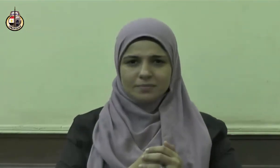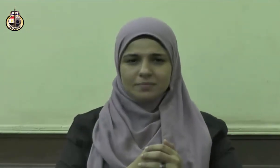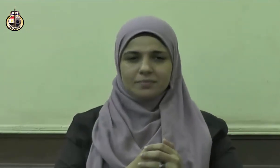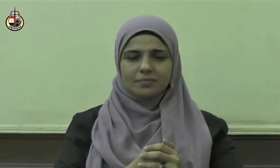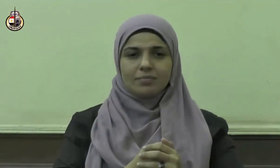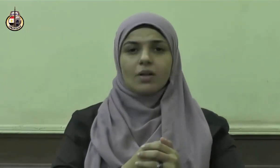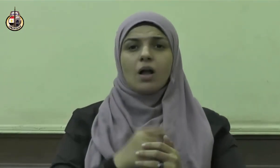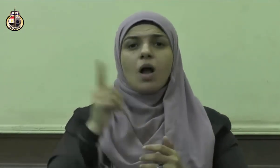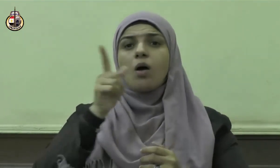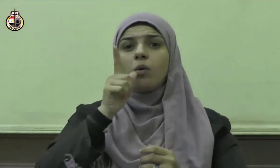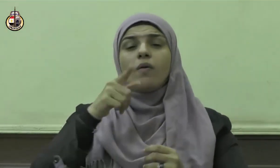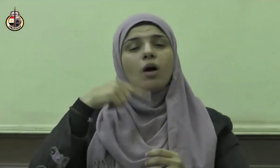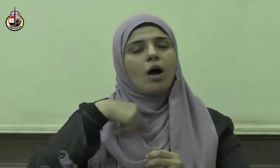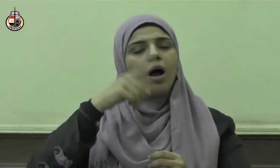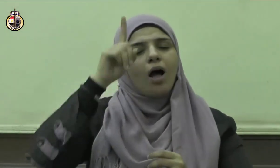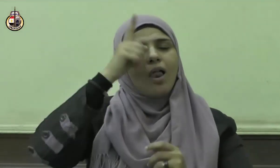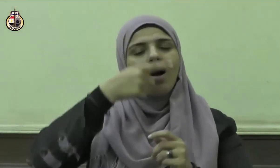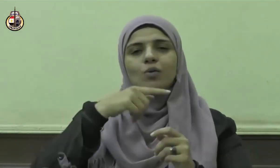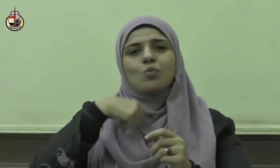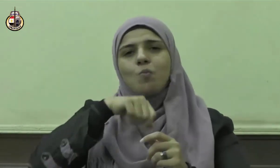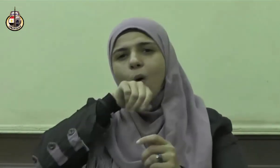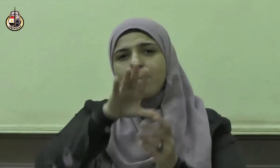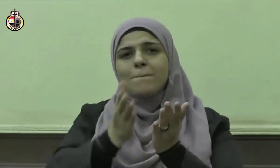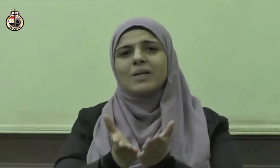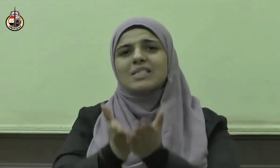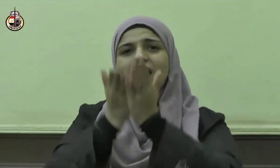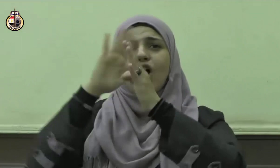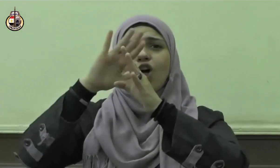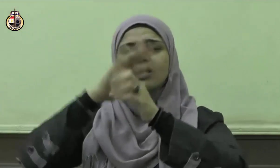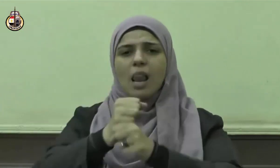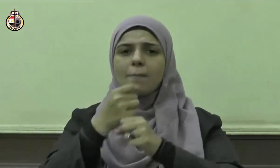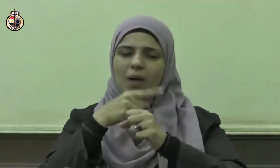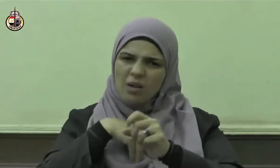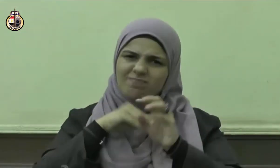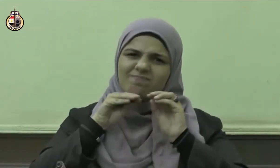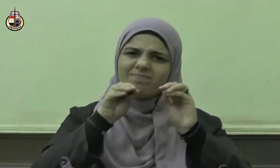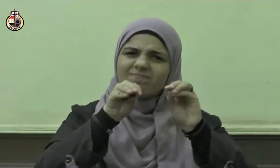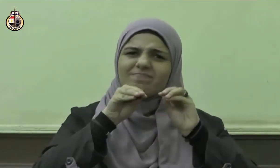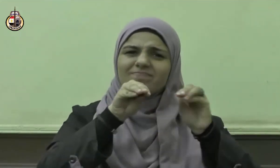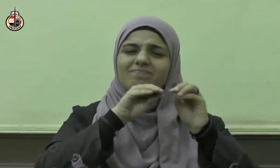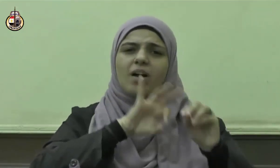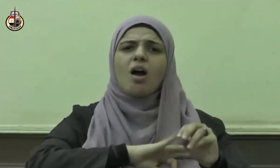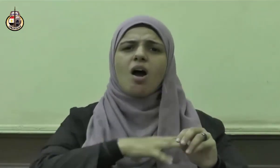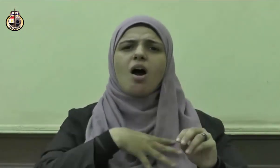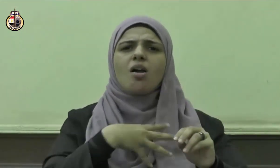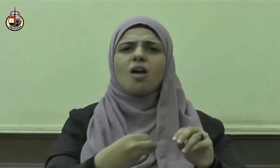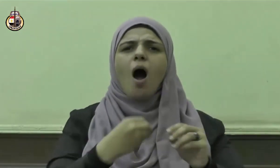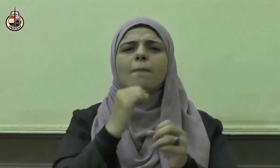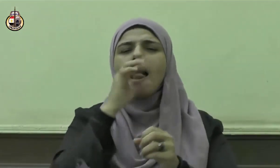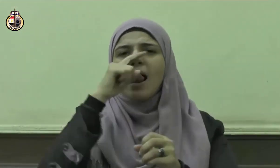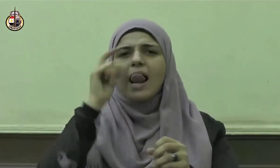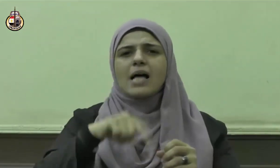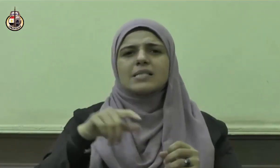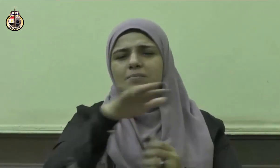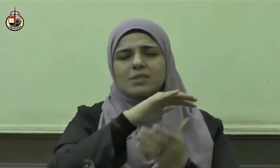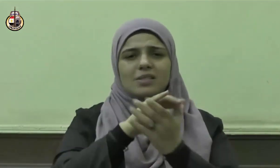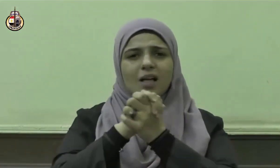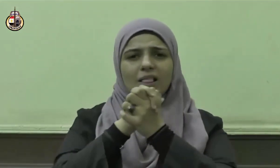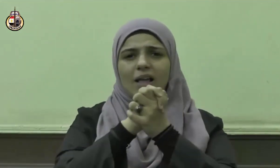فلقد درس النبي صلى الله عليه وسلم في أصحابه خلق الرحمة، ومن ذلك ما كان